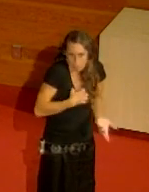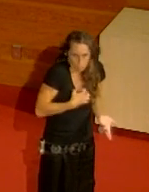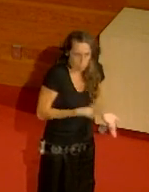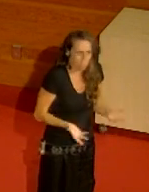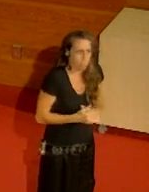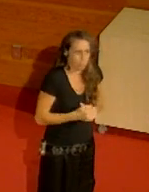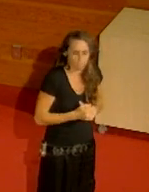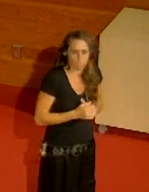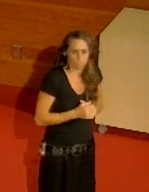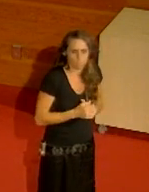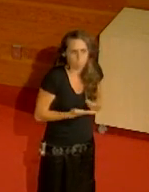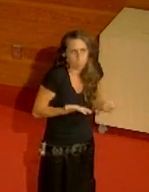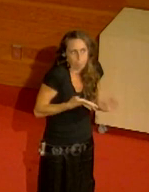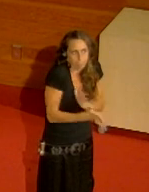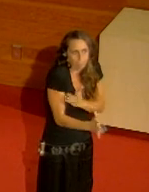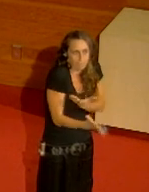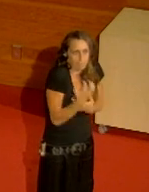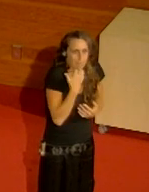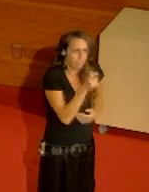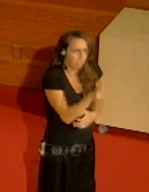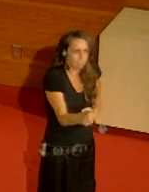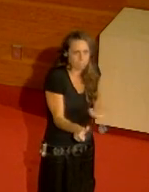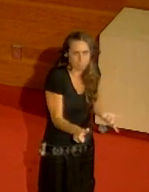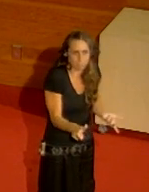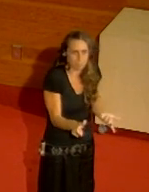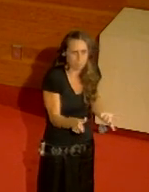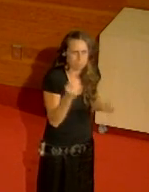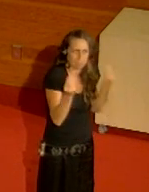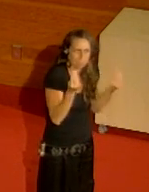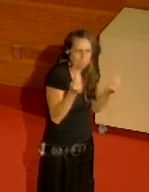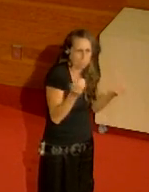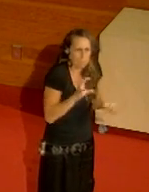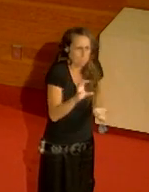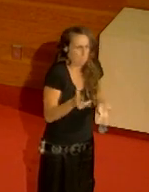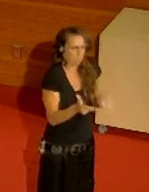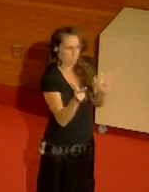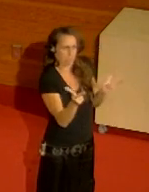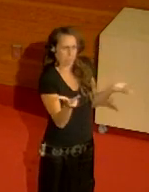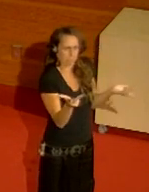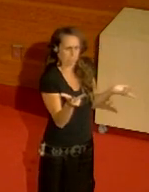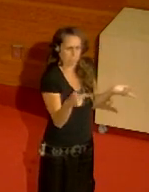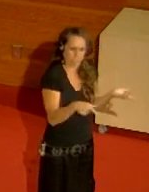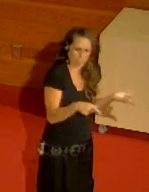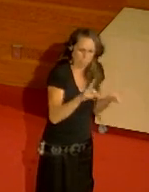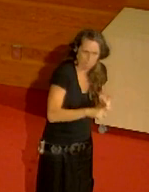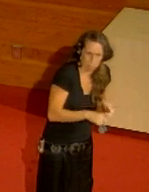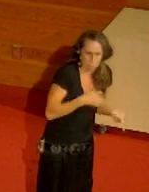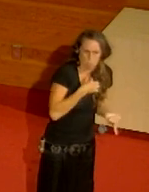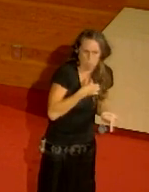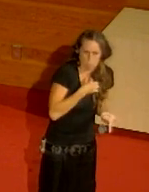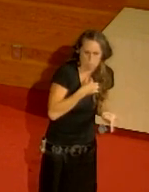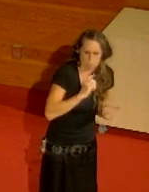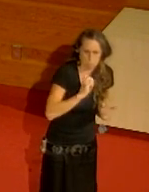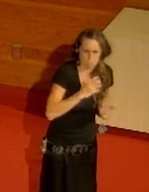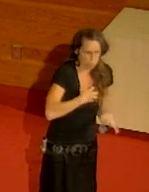es Otro aspecto que Supongo que cuando la gente piensa en un país como una democracia liberal pues que no exista el matrimonio civil es un poco